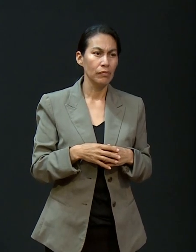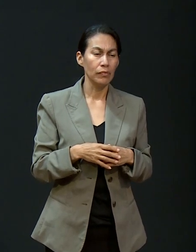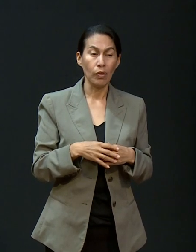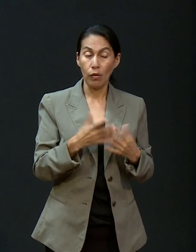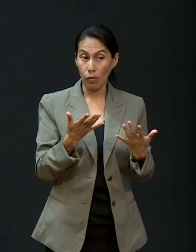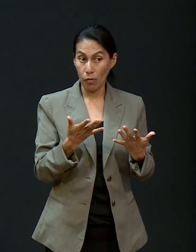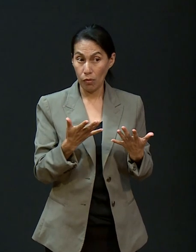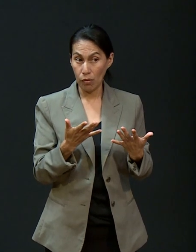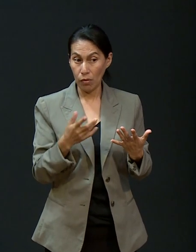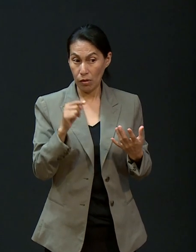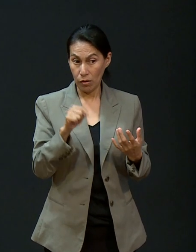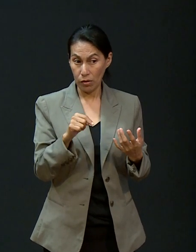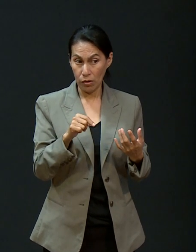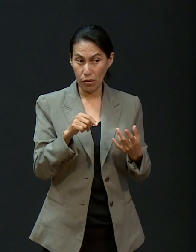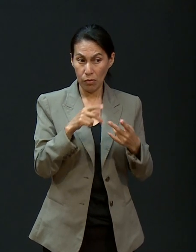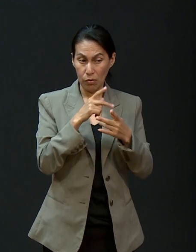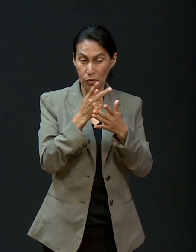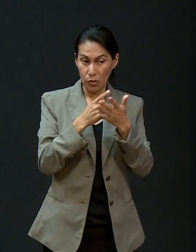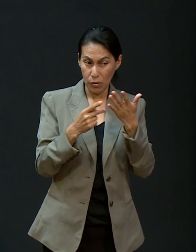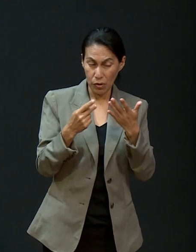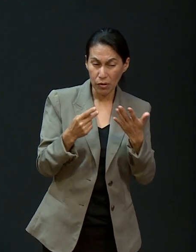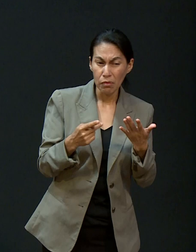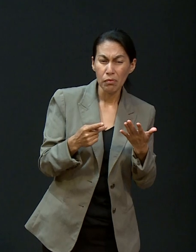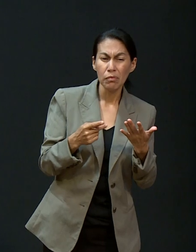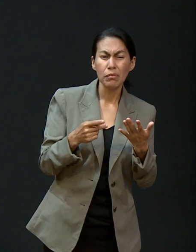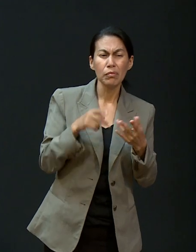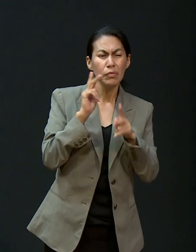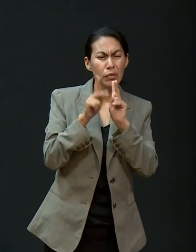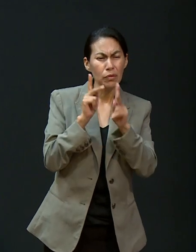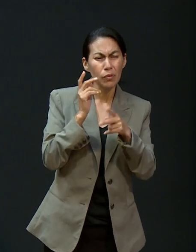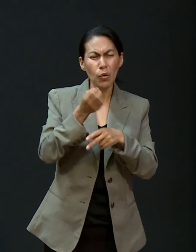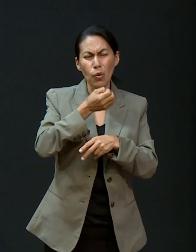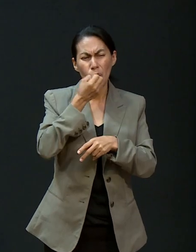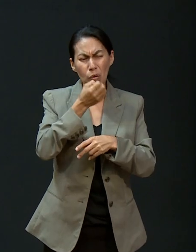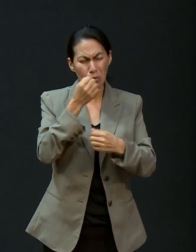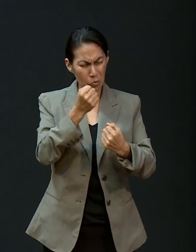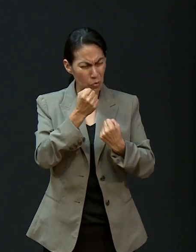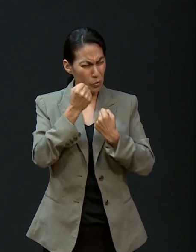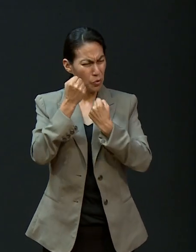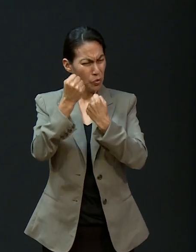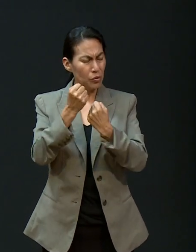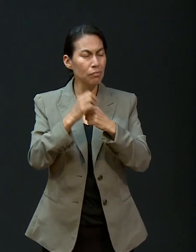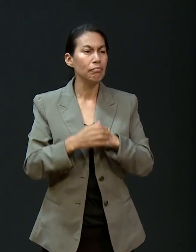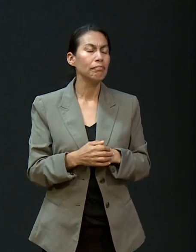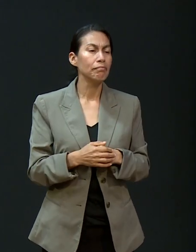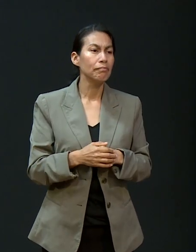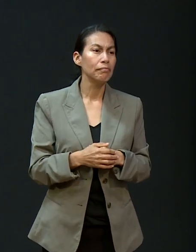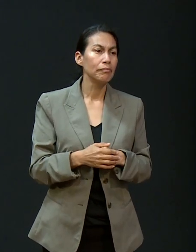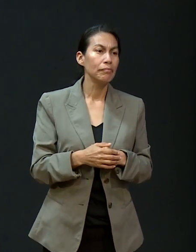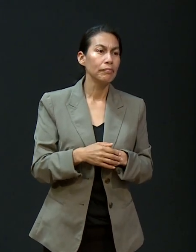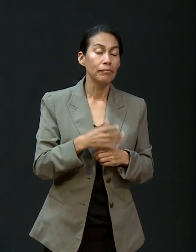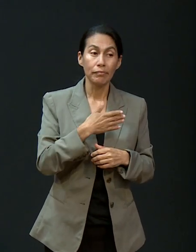Y bueno, la oración